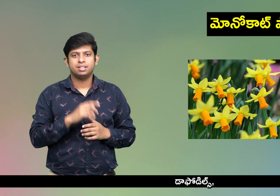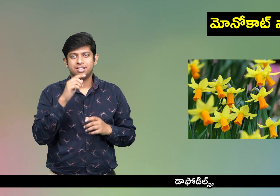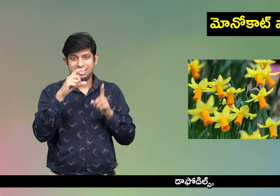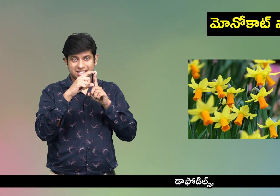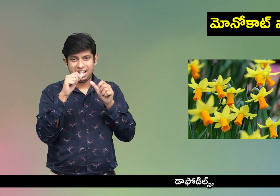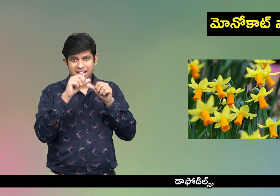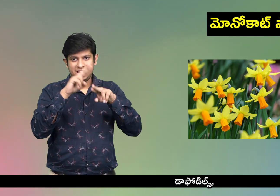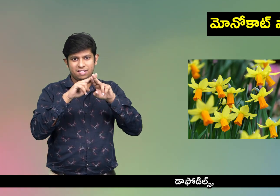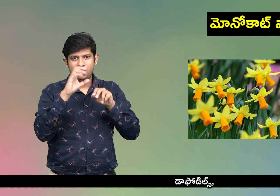డాఫోడిల్స్,